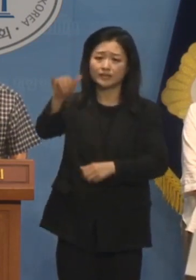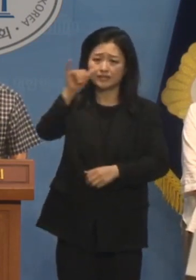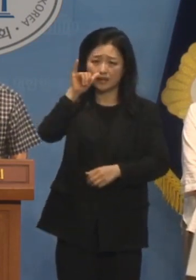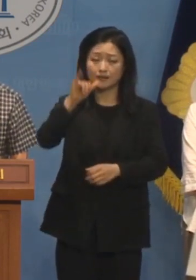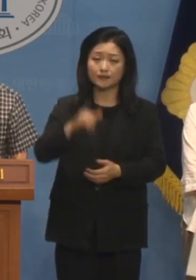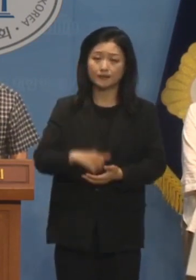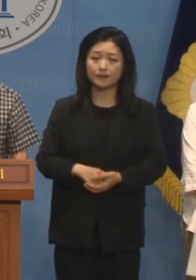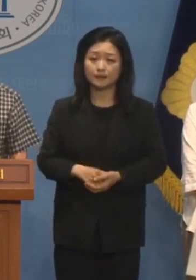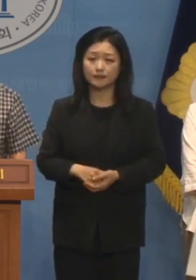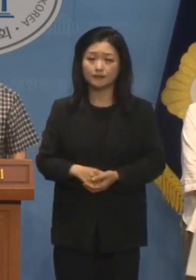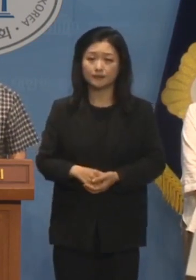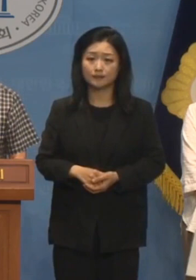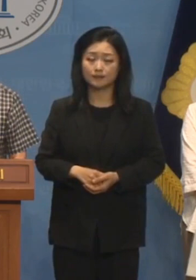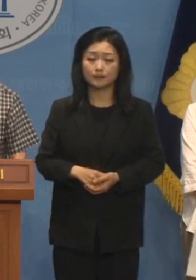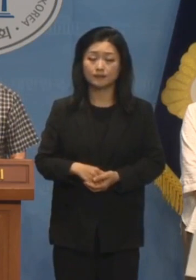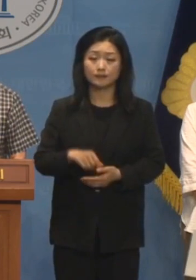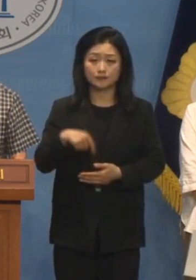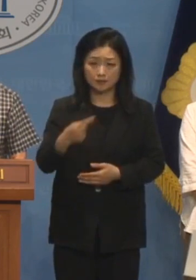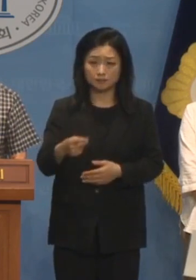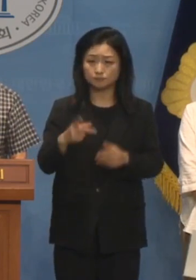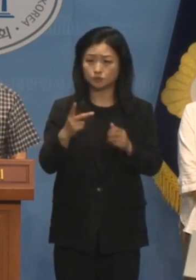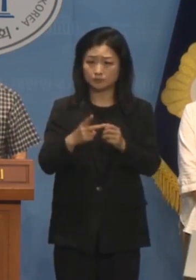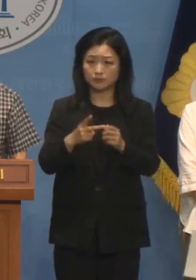생각합니다. 둘째는